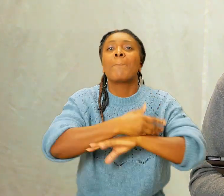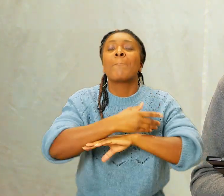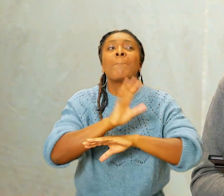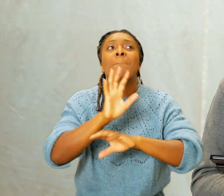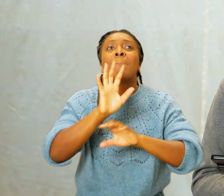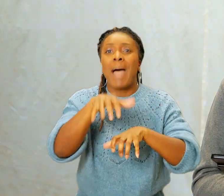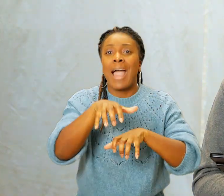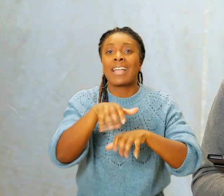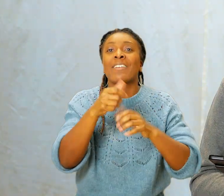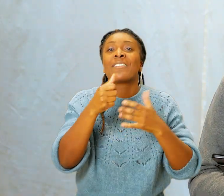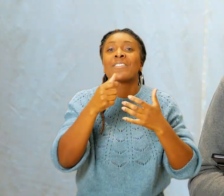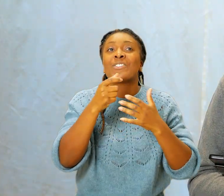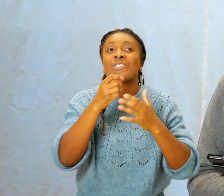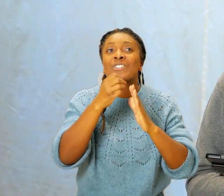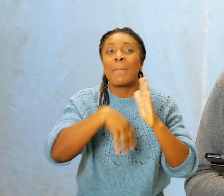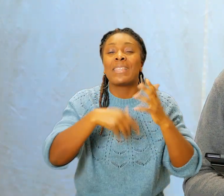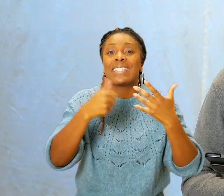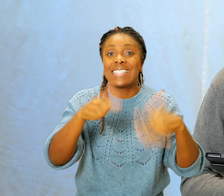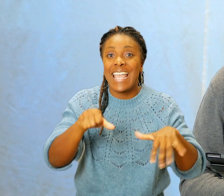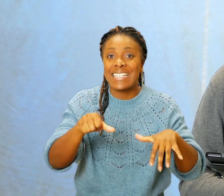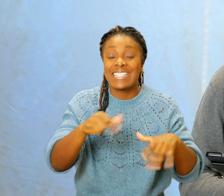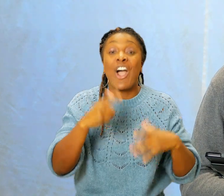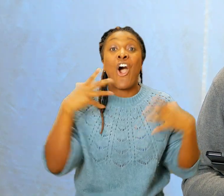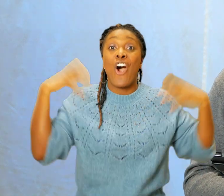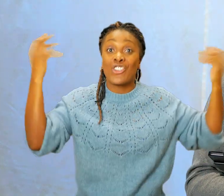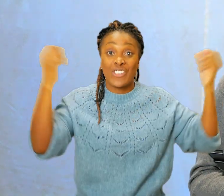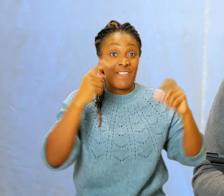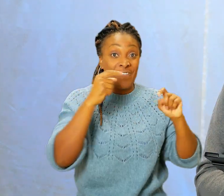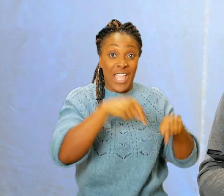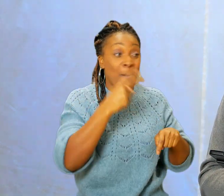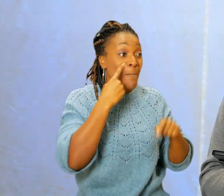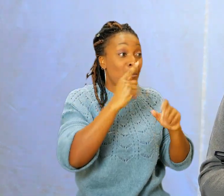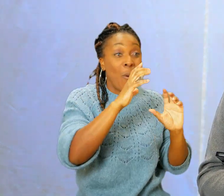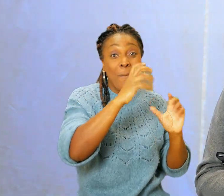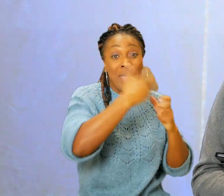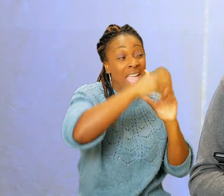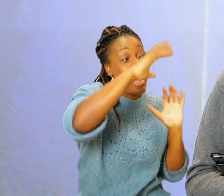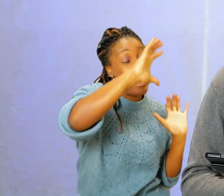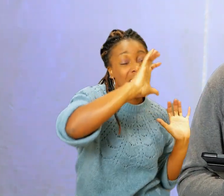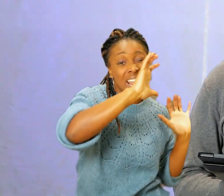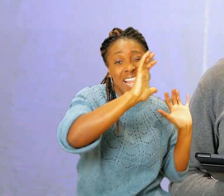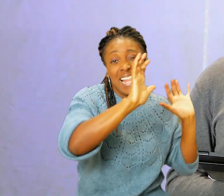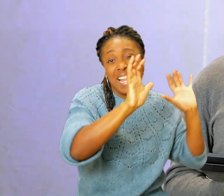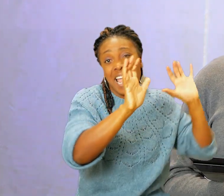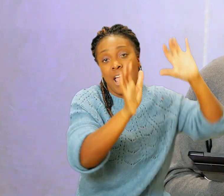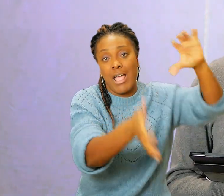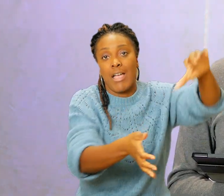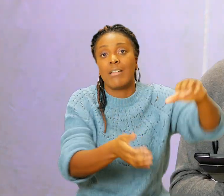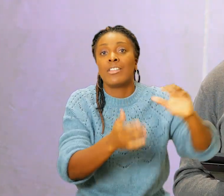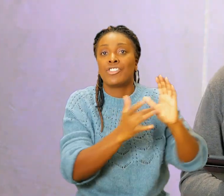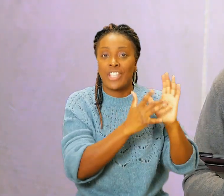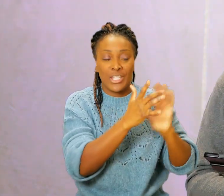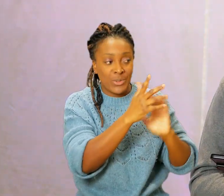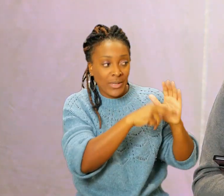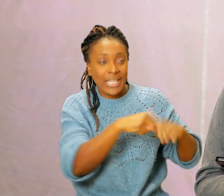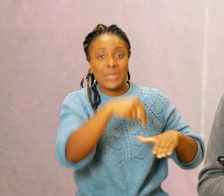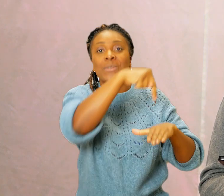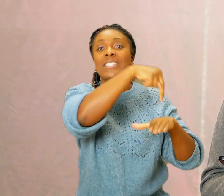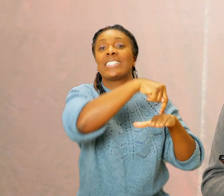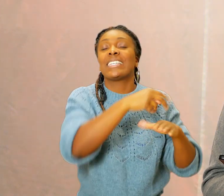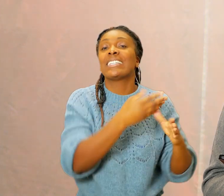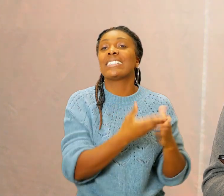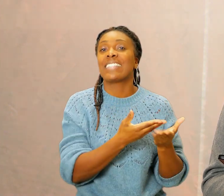cette grande pierre soit roulée, que des anges soient venus, et que Jésus-Christ soit ressuscité des